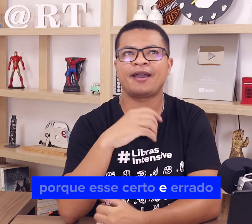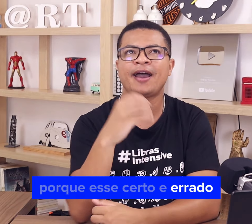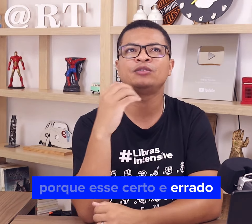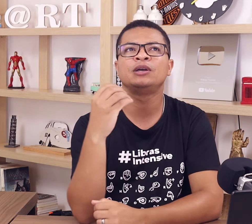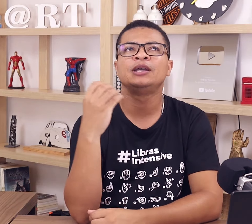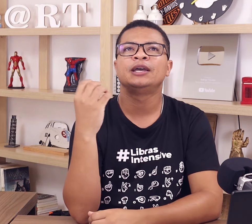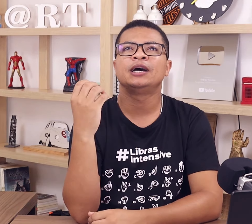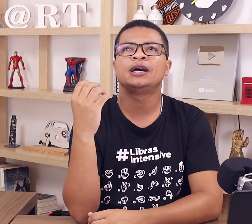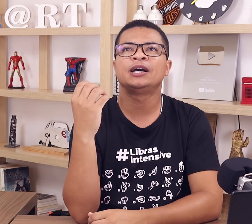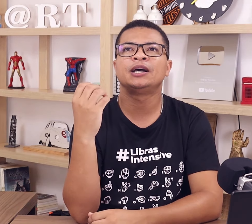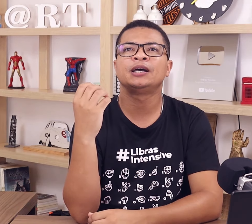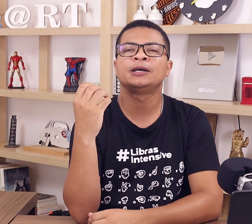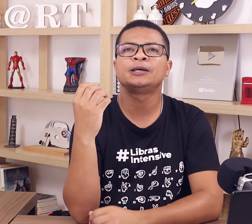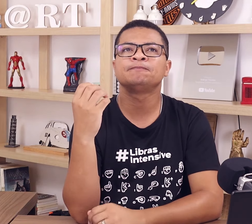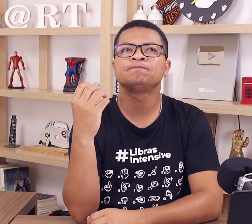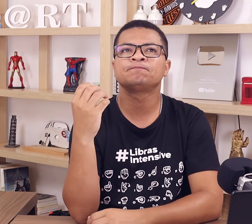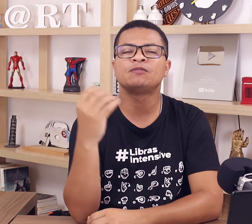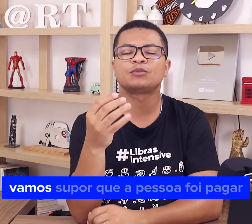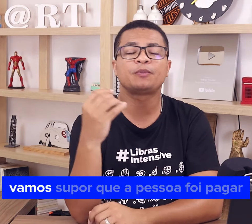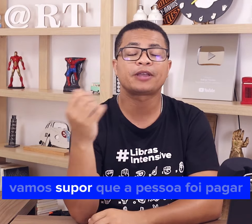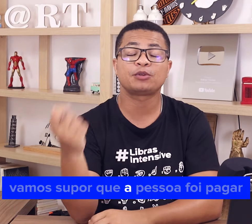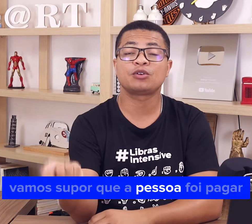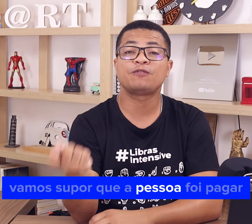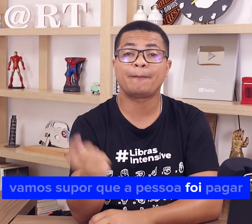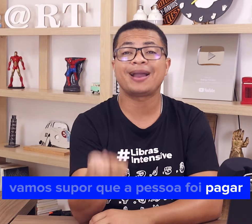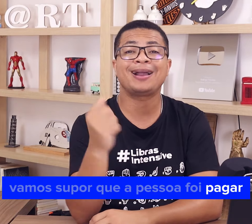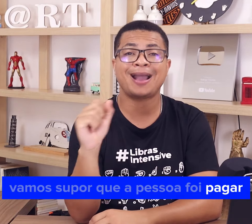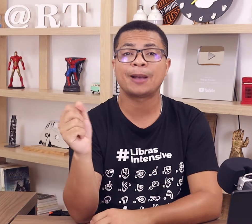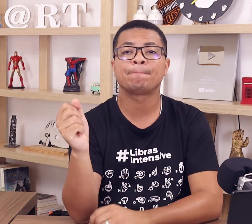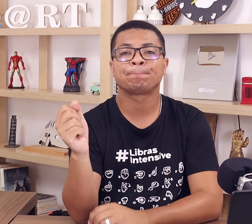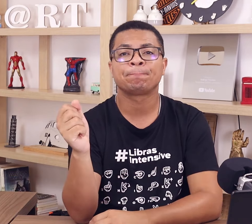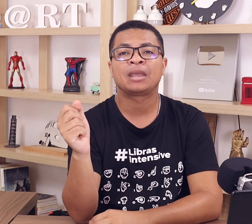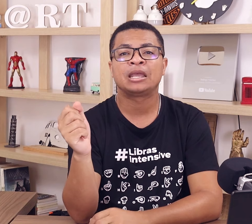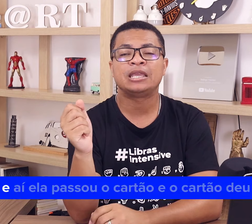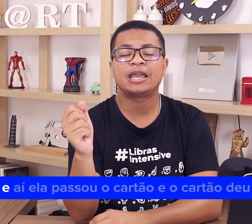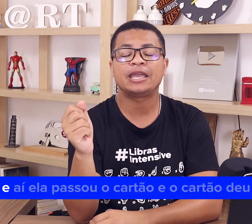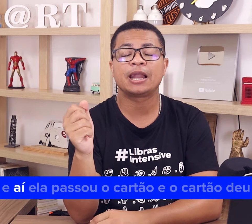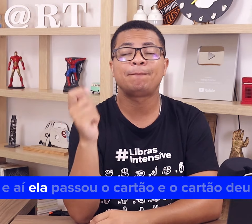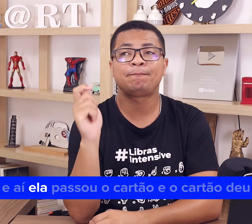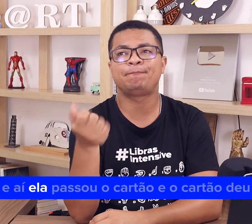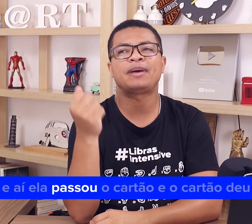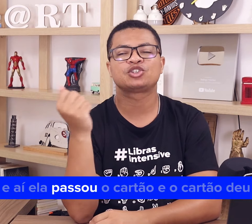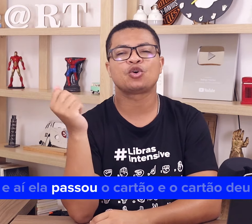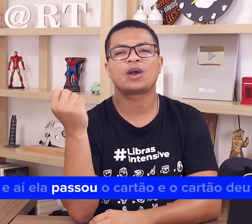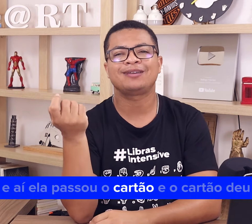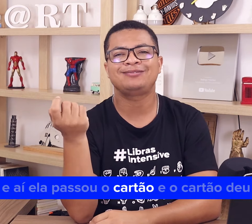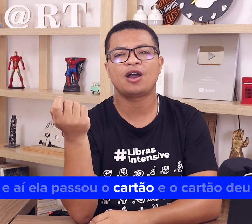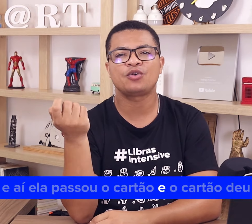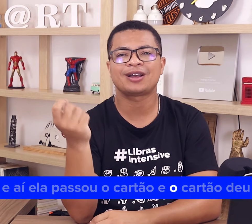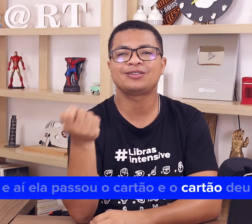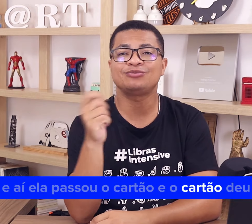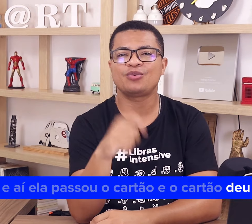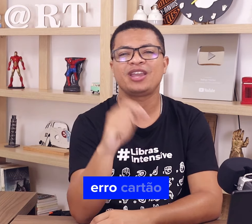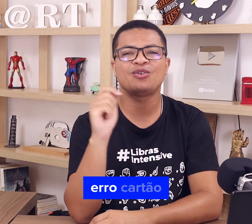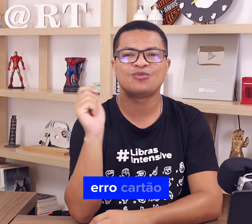errado... Vamos supor que a pessoa foi pagar e aí ela passou o cartão e o cartão deu erro.